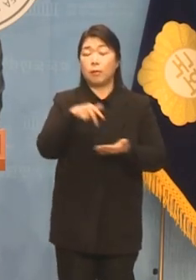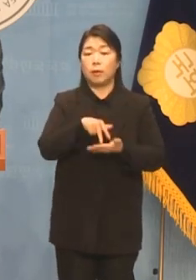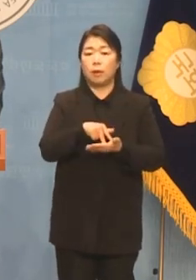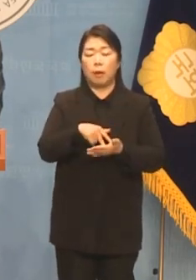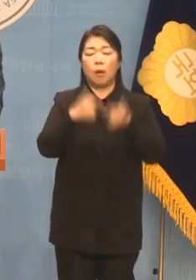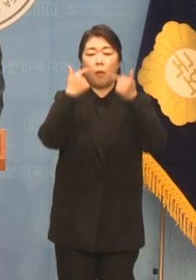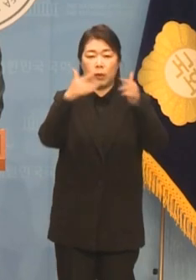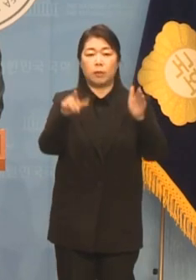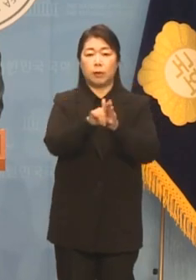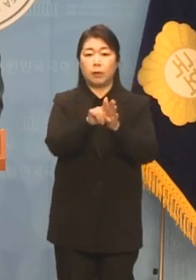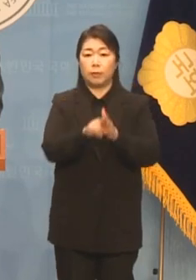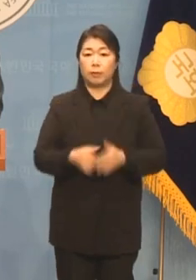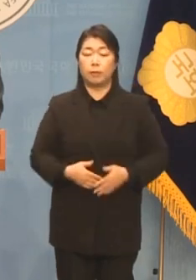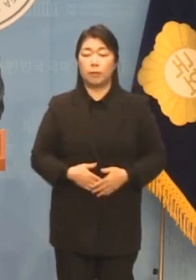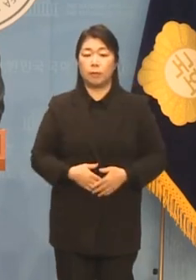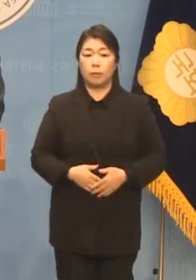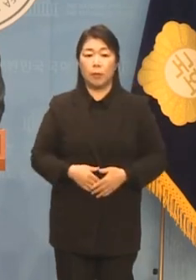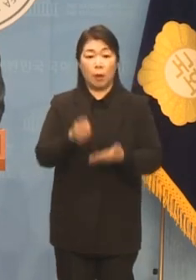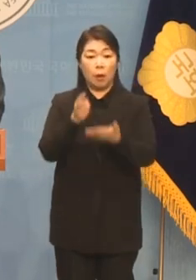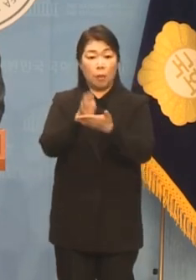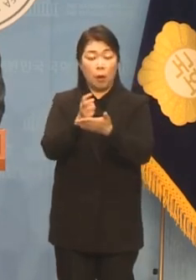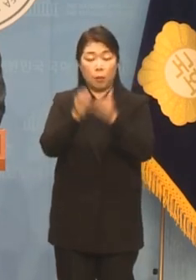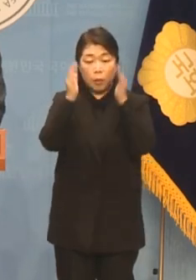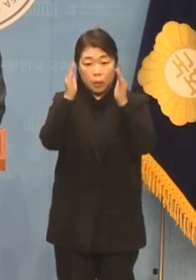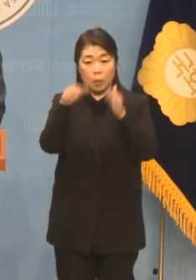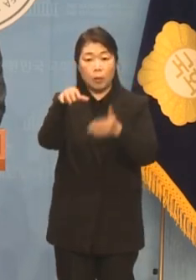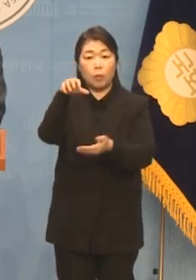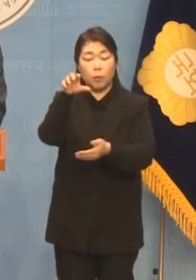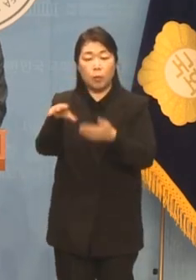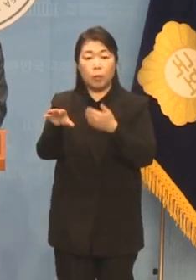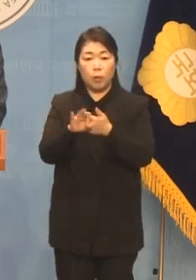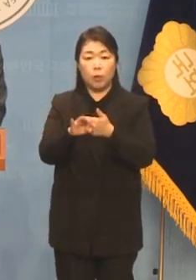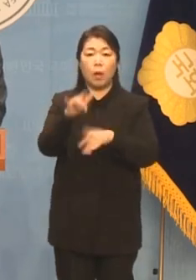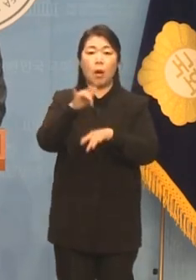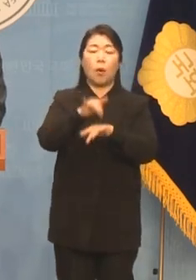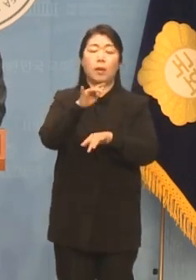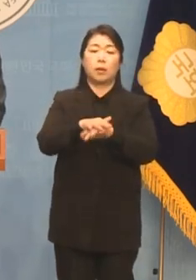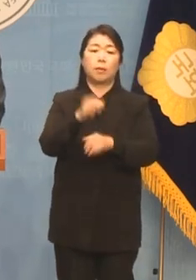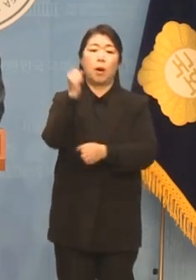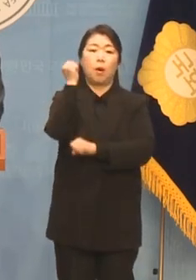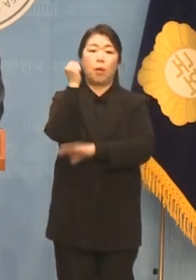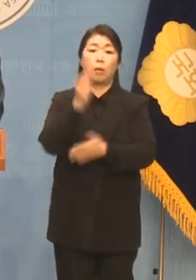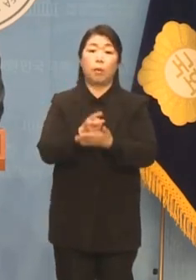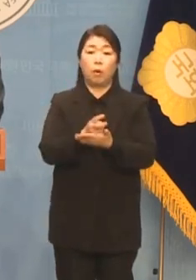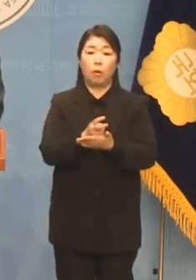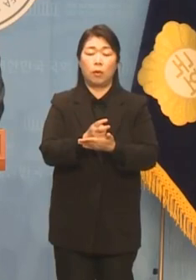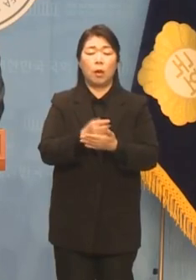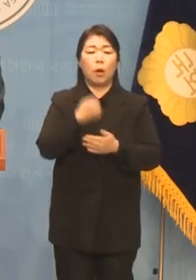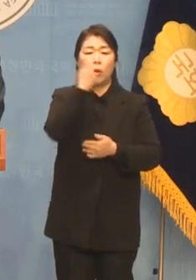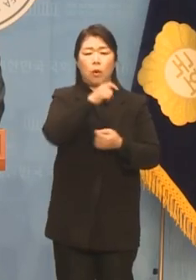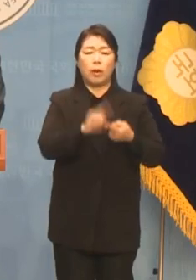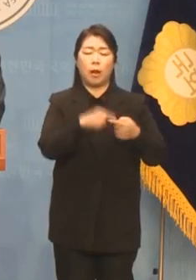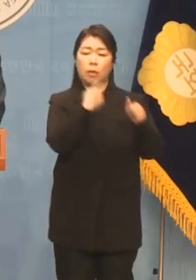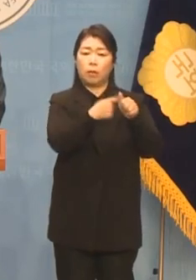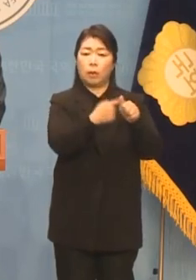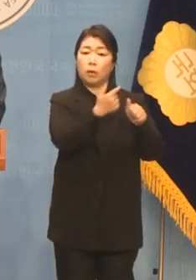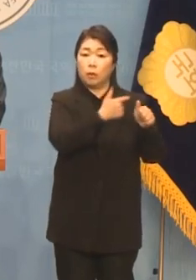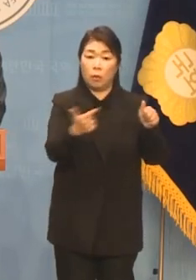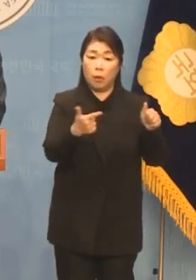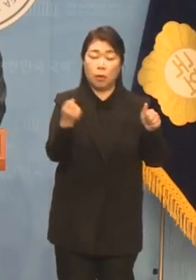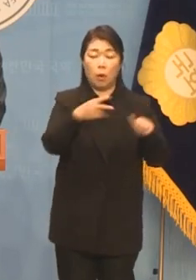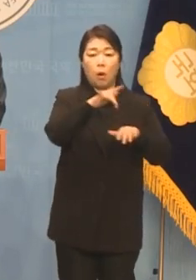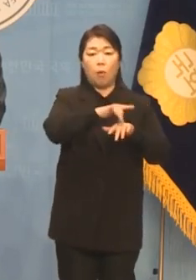확신합니다 학계에서는 관습 헌법론 대한 비판이 상당한 데다가 설령 관습